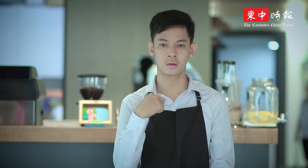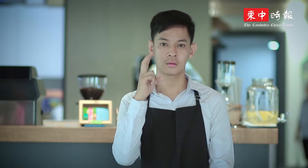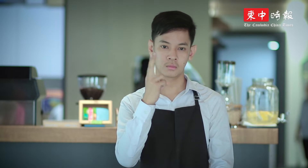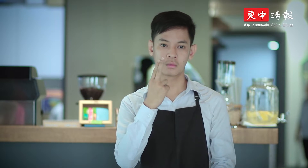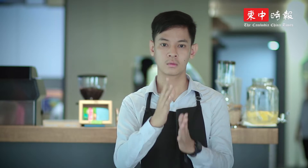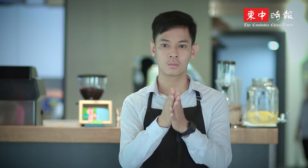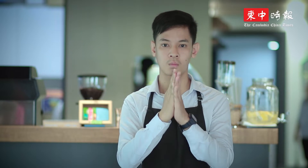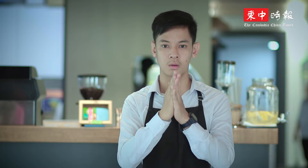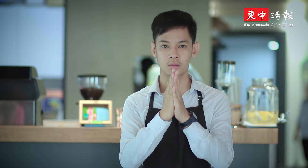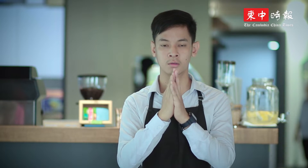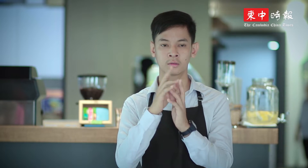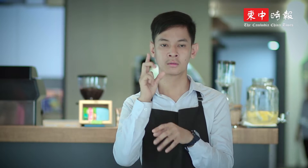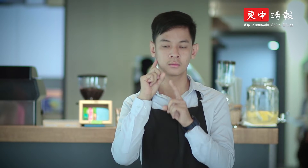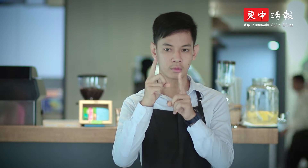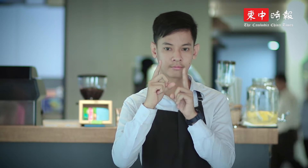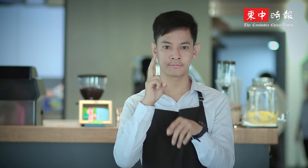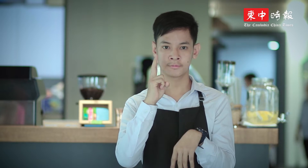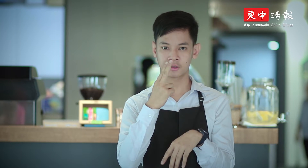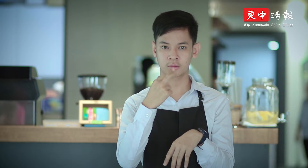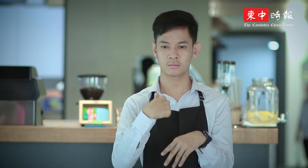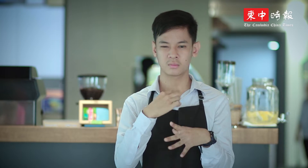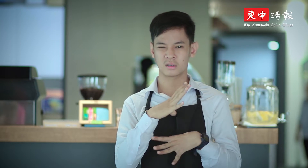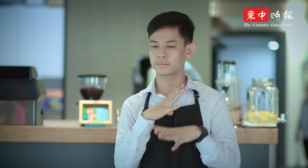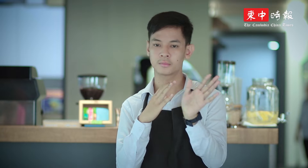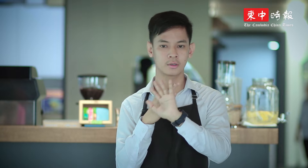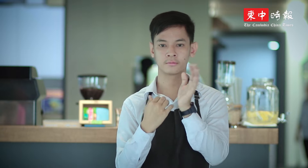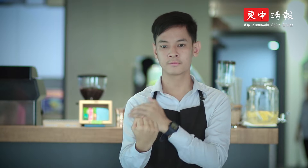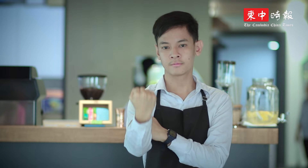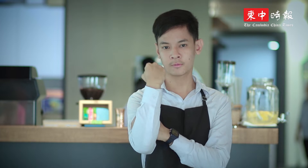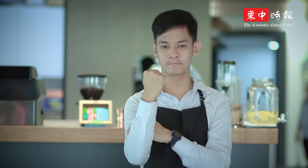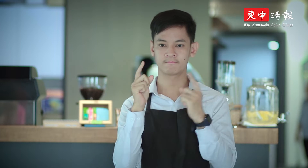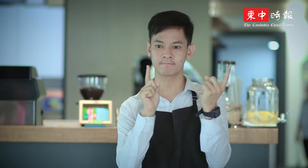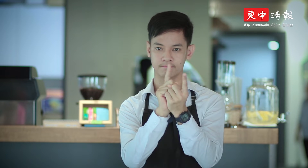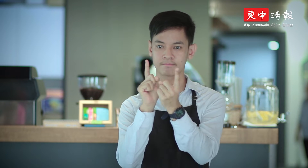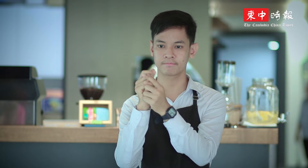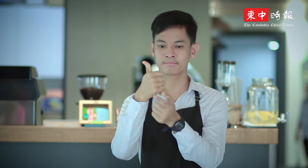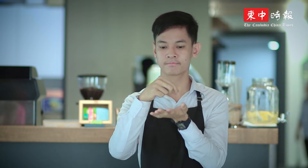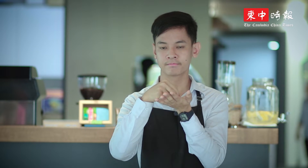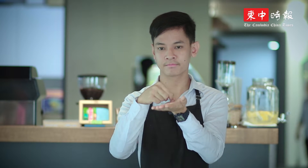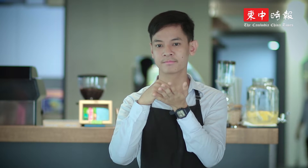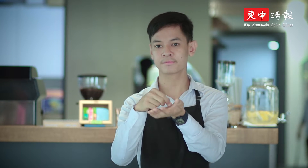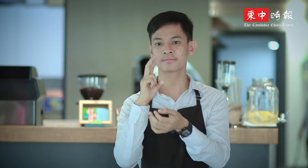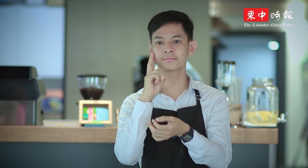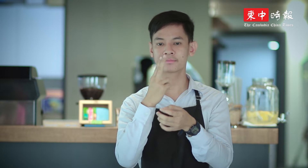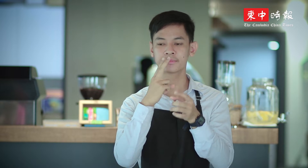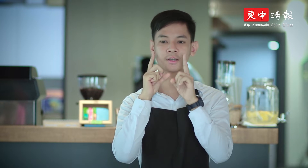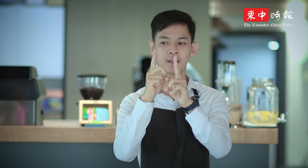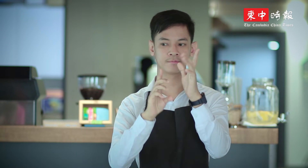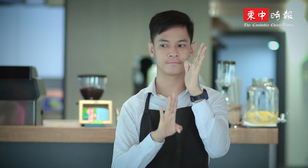我是希望所有聋哑人不要有自卑感，不要害怕，要坚强，要努力学习。